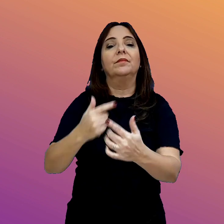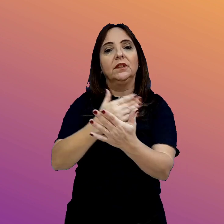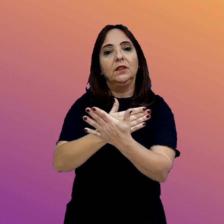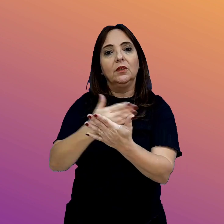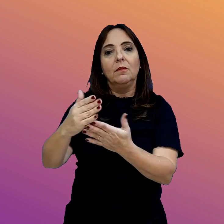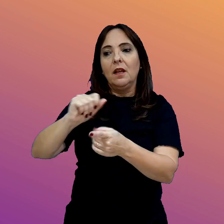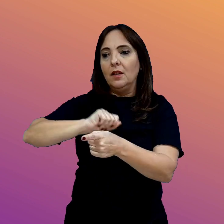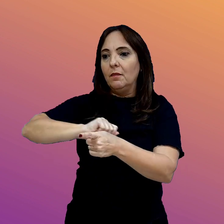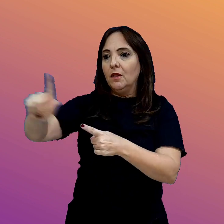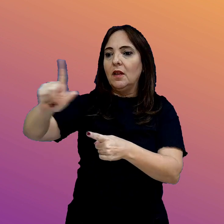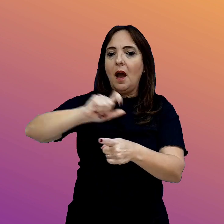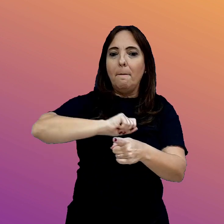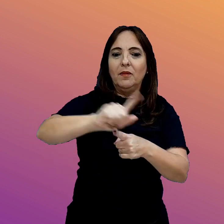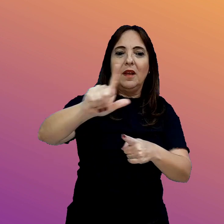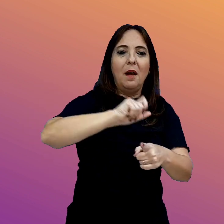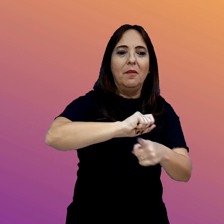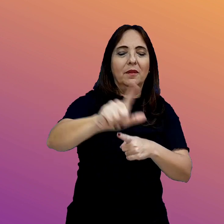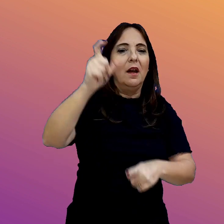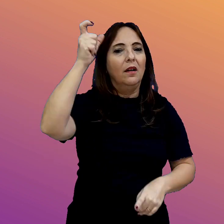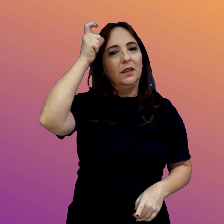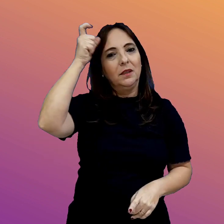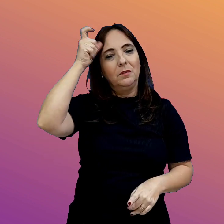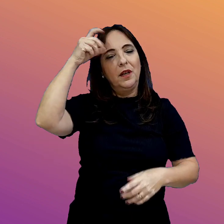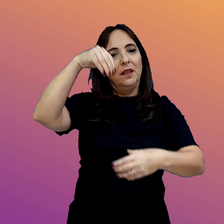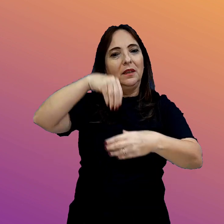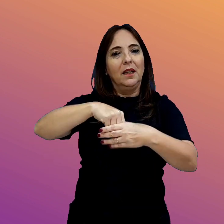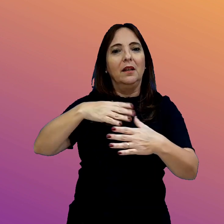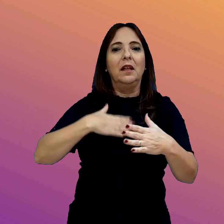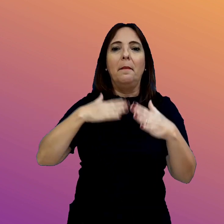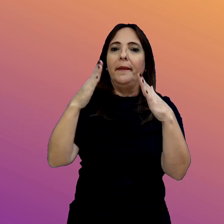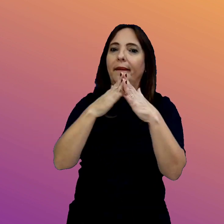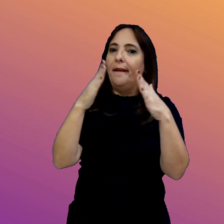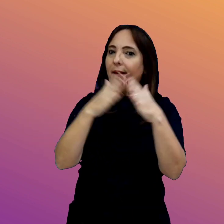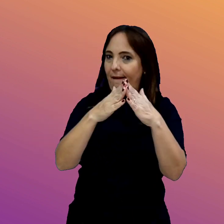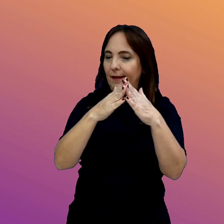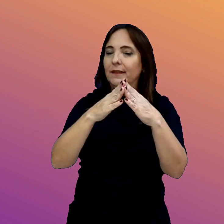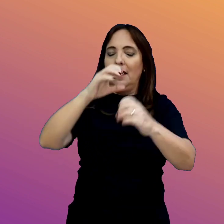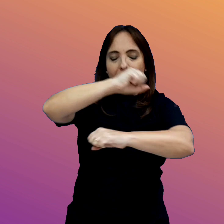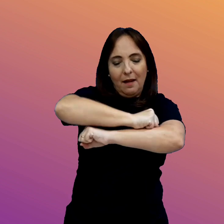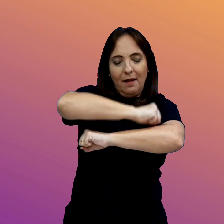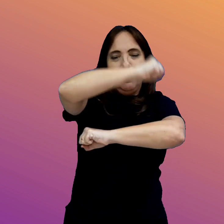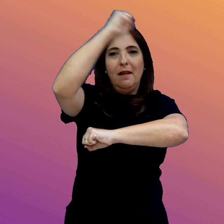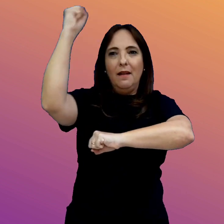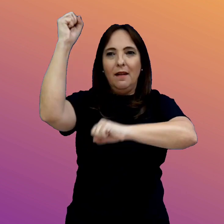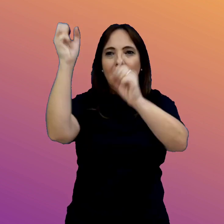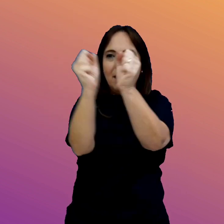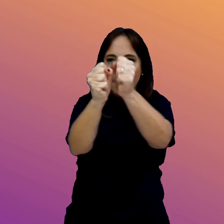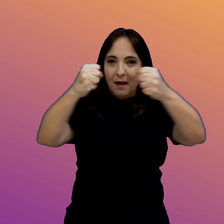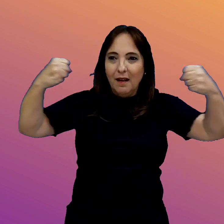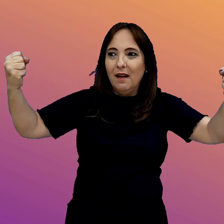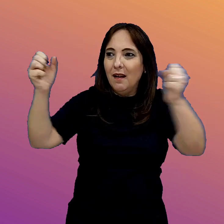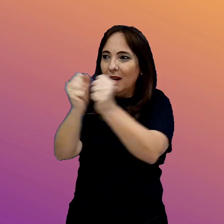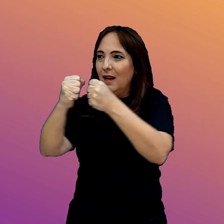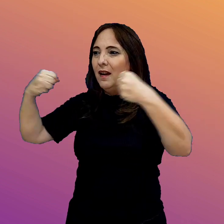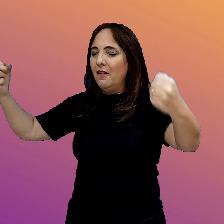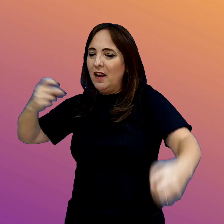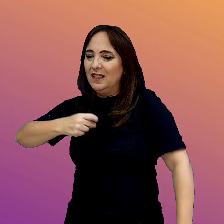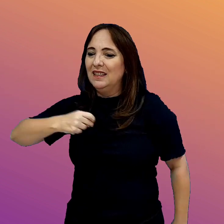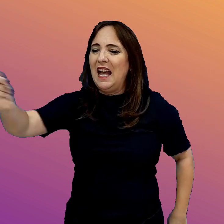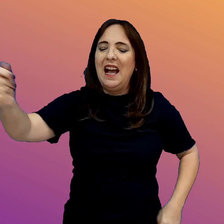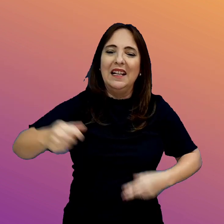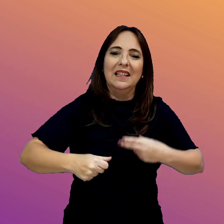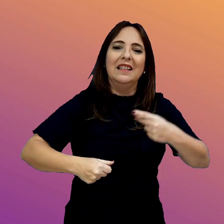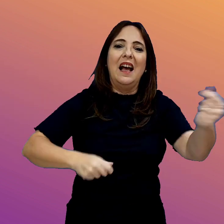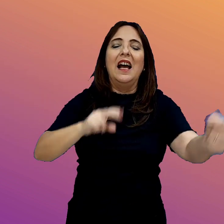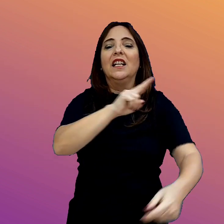da casa. Abri todas as janelas, todas as portas e falei, sai daqui em nome de Jesus, sai daqui em nome de Jesus. A